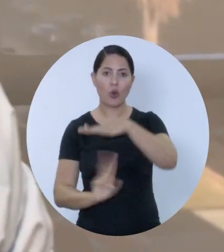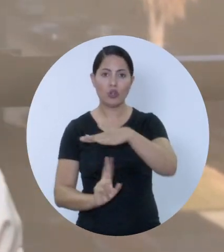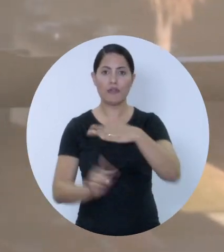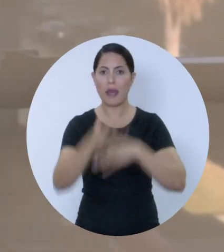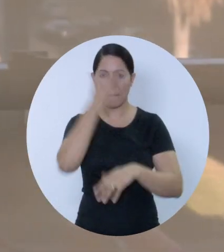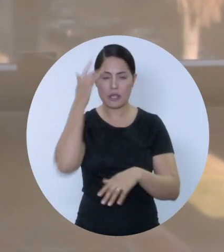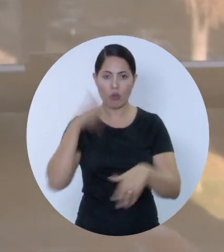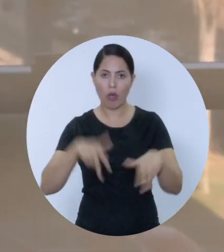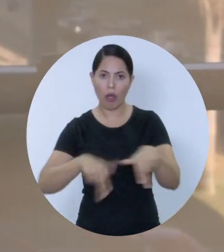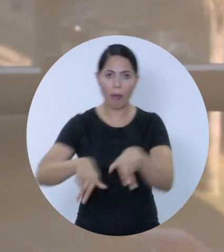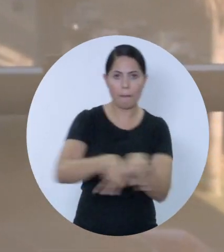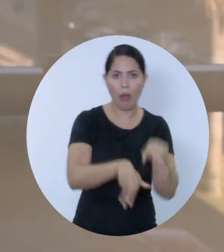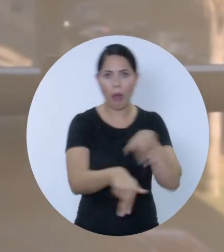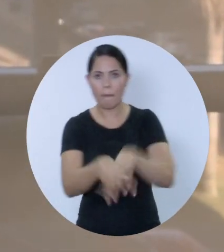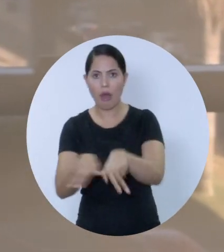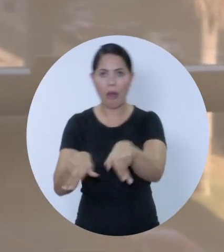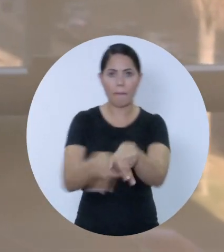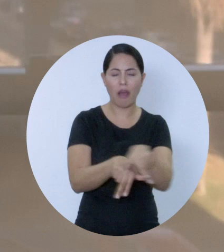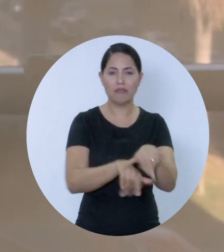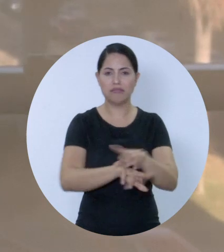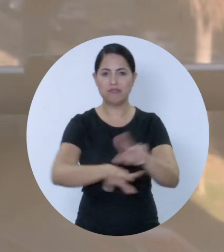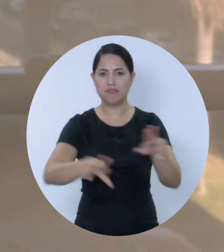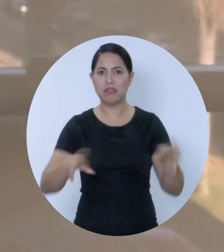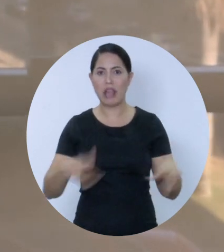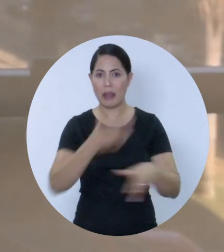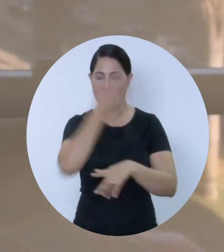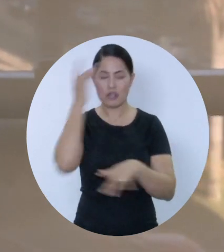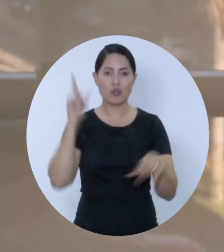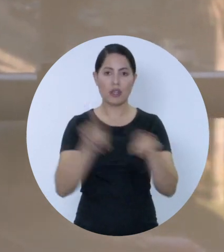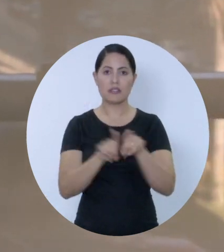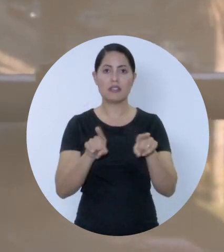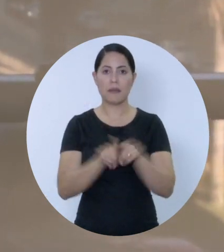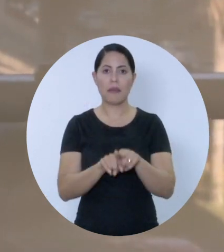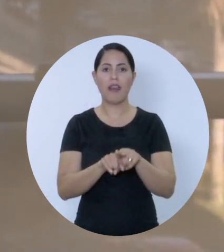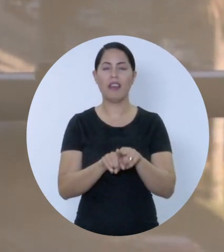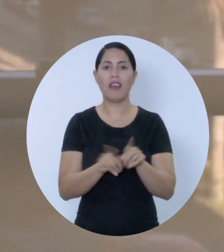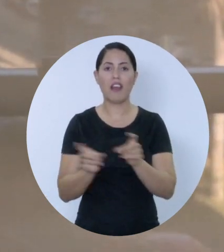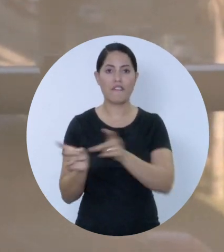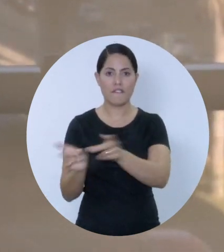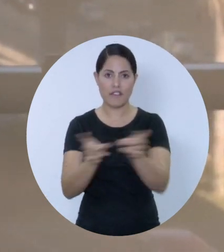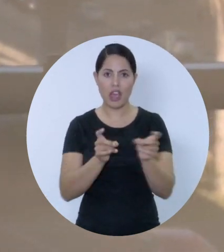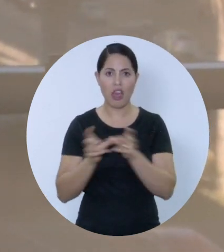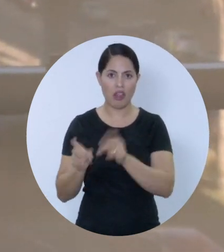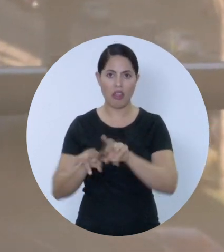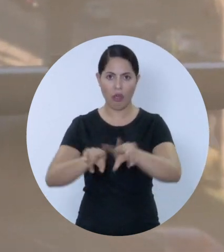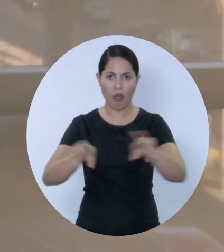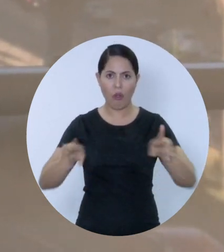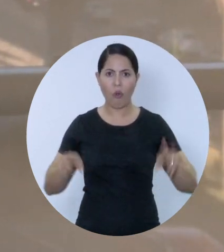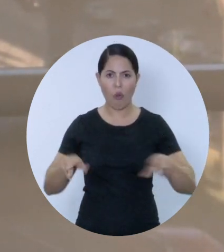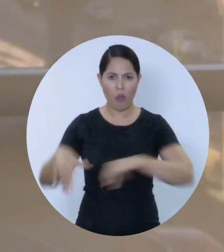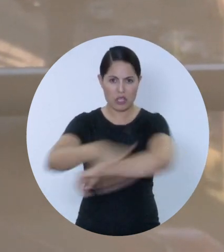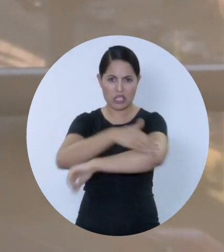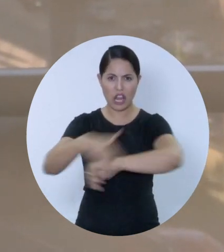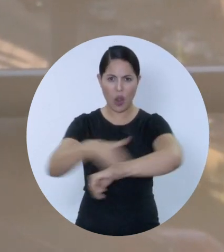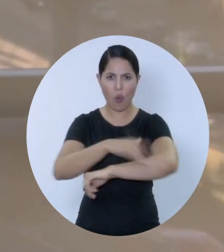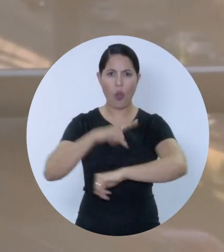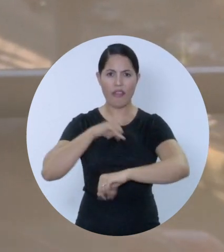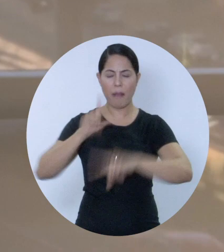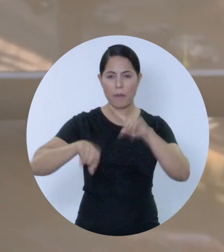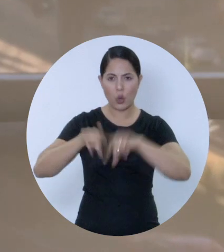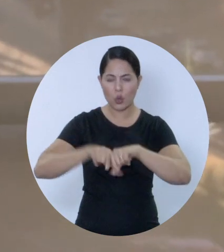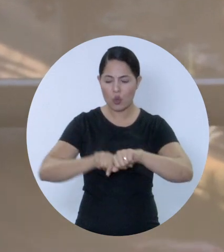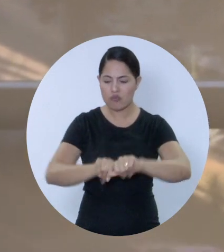na gente, os ambulantes, eles cobrem o piso tátil